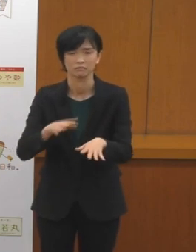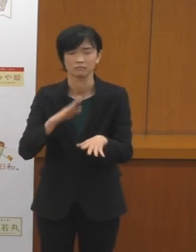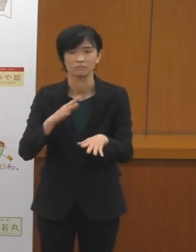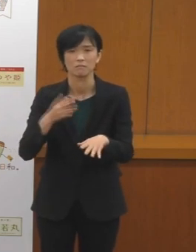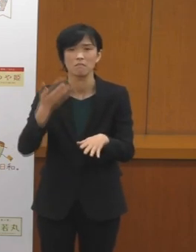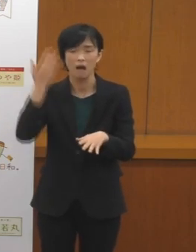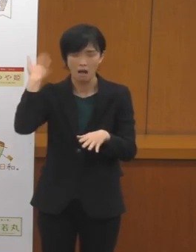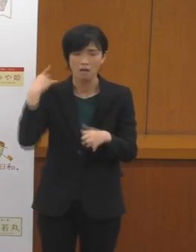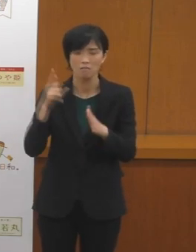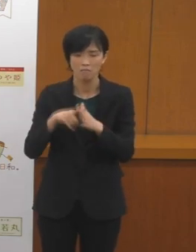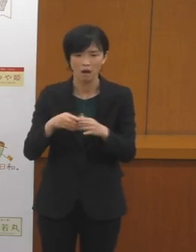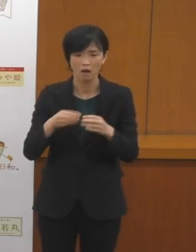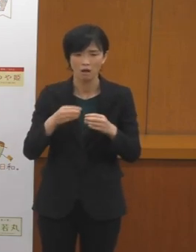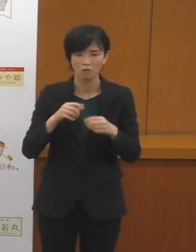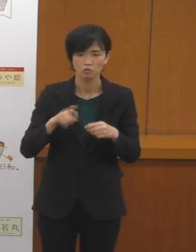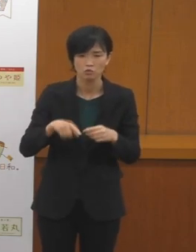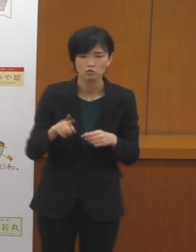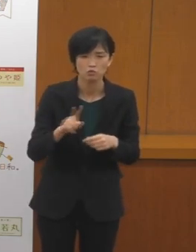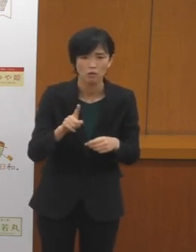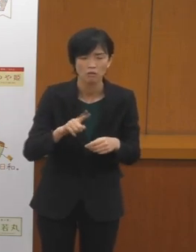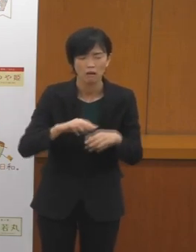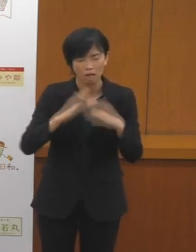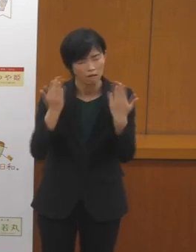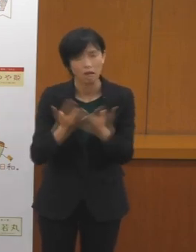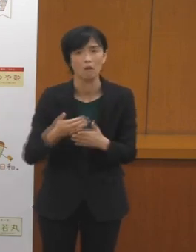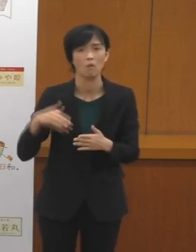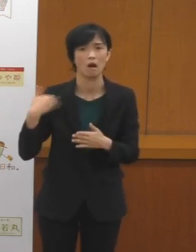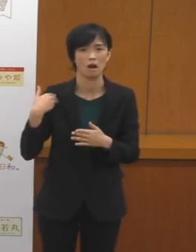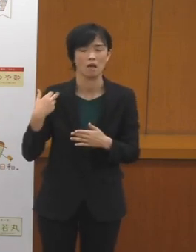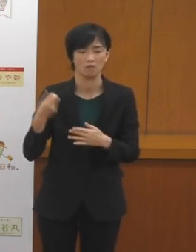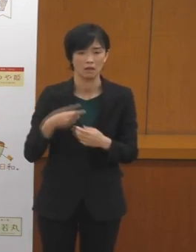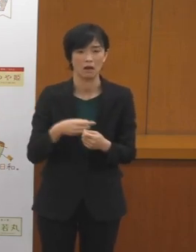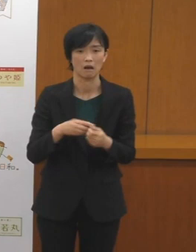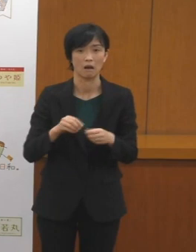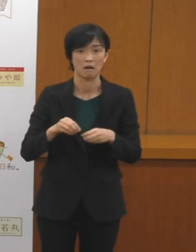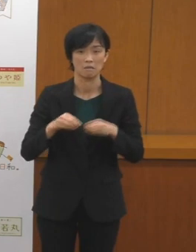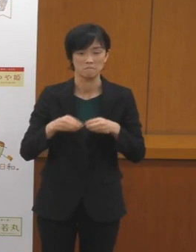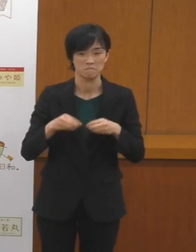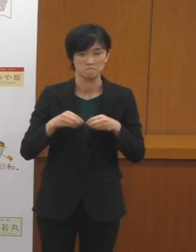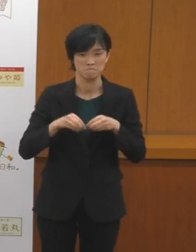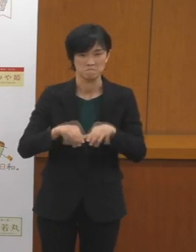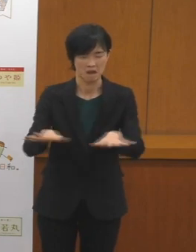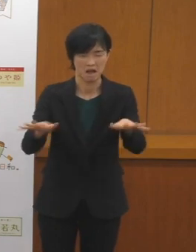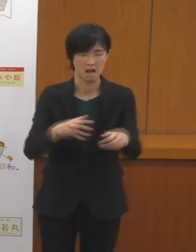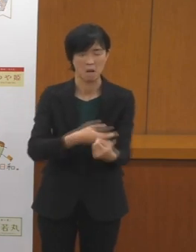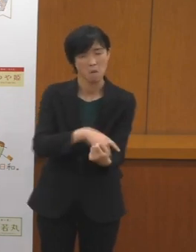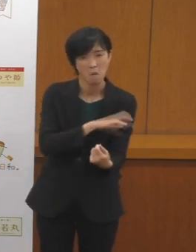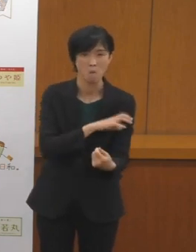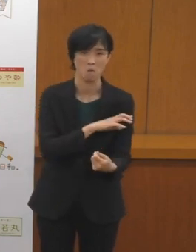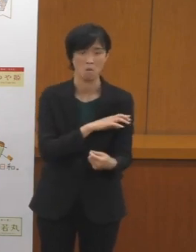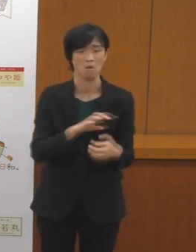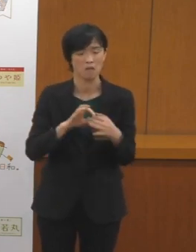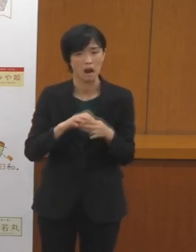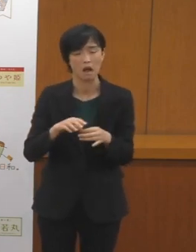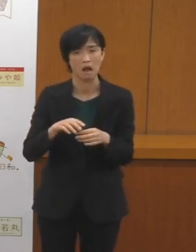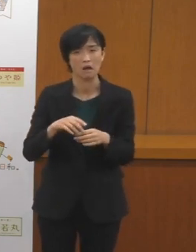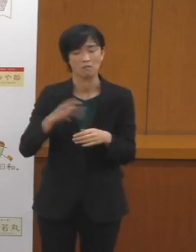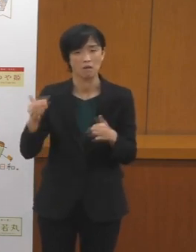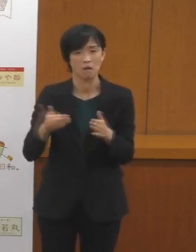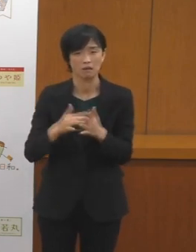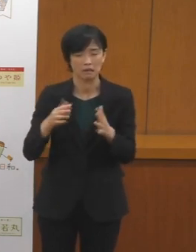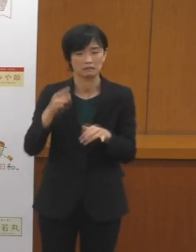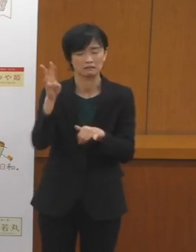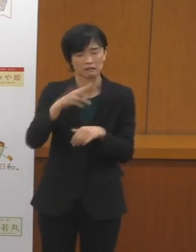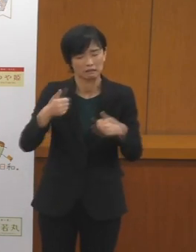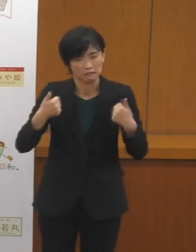感染症であったことやその感染力の強さなどから未曾有の大災害との認識に立って